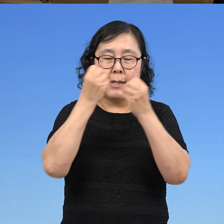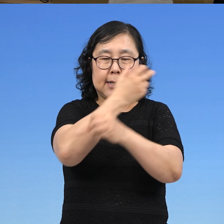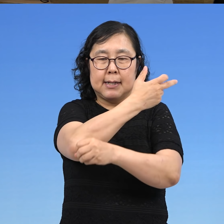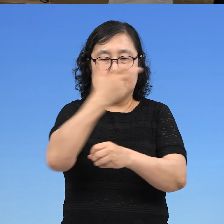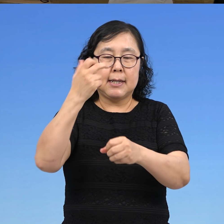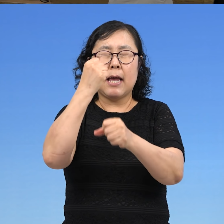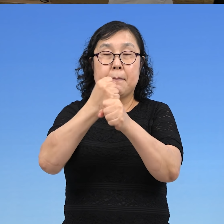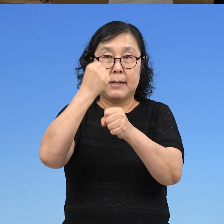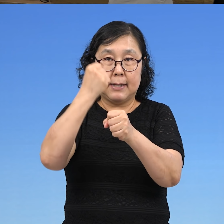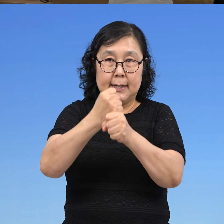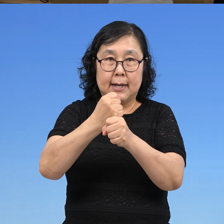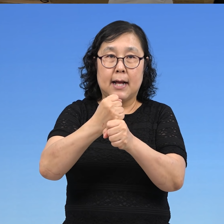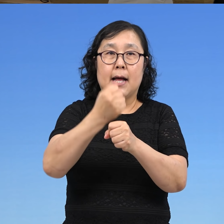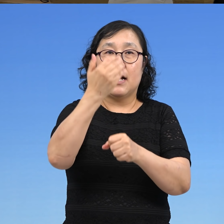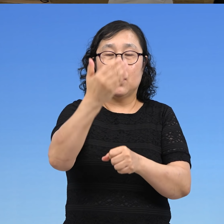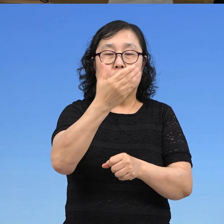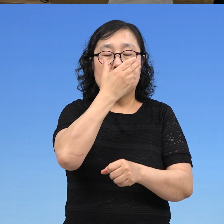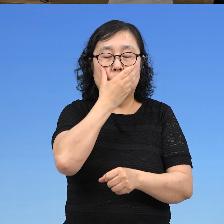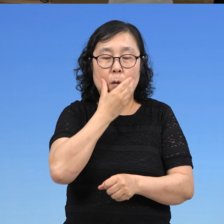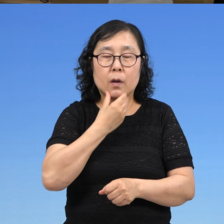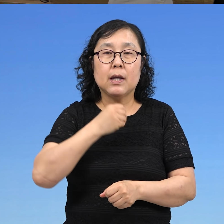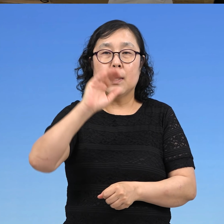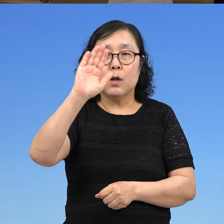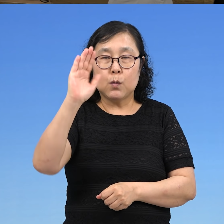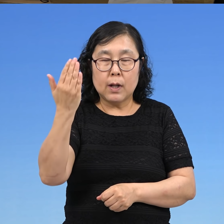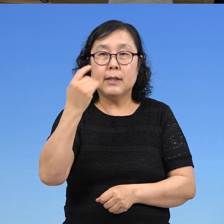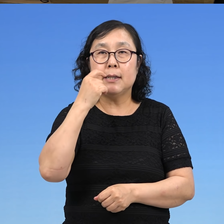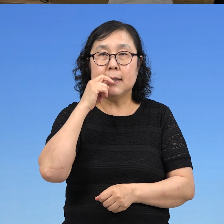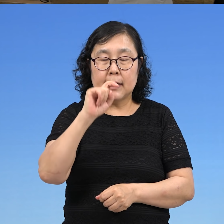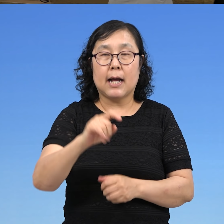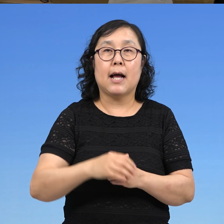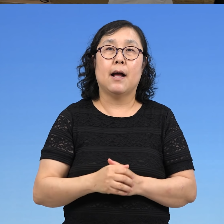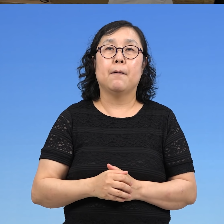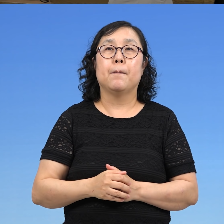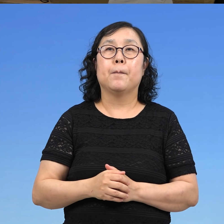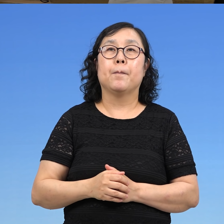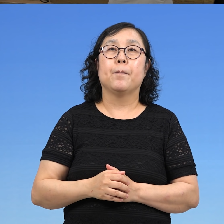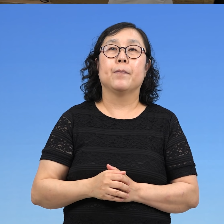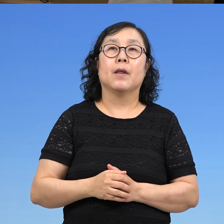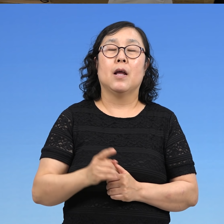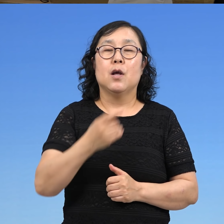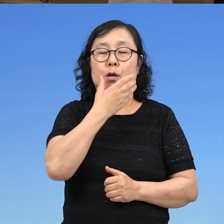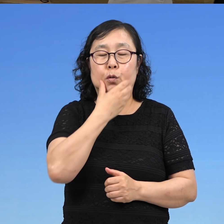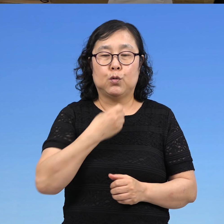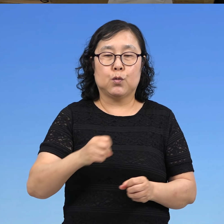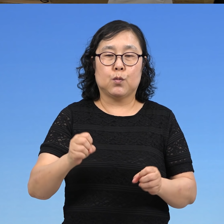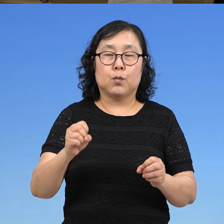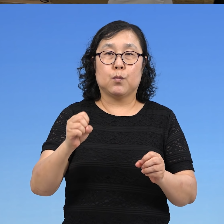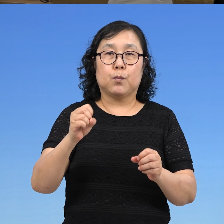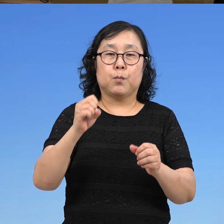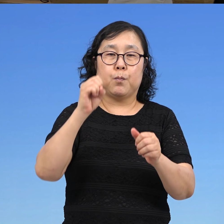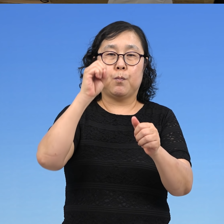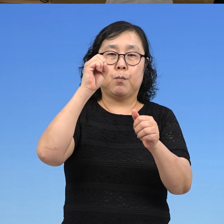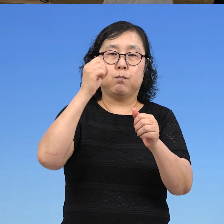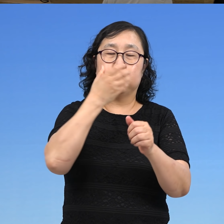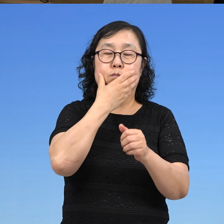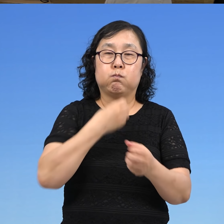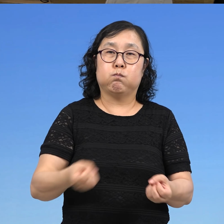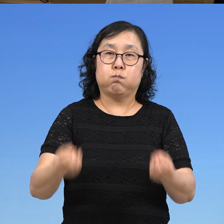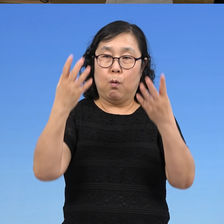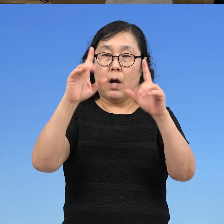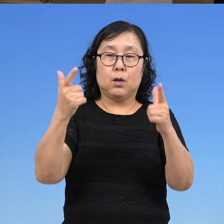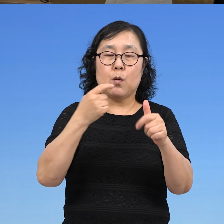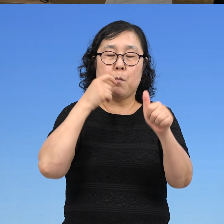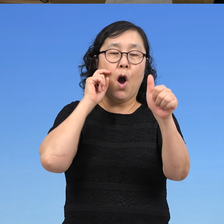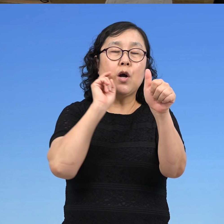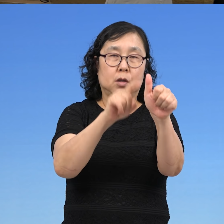창대하게 하리니 너는 복이 될지라 오해하지마세요 여기에 나와 있는 너는 복이 될지라 는 이 축복이 아니구요 명령